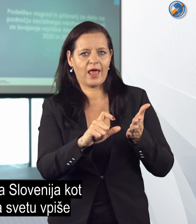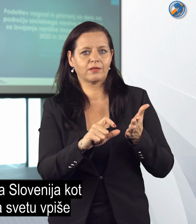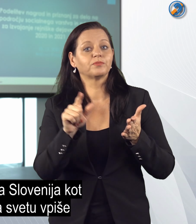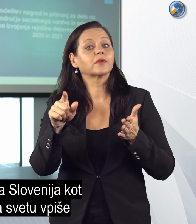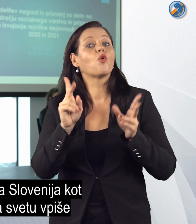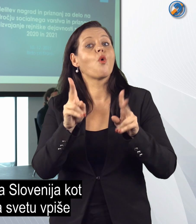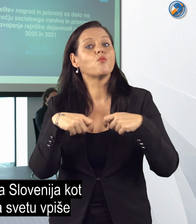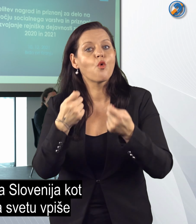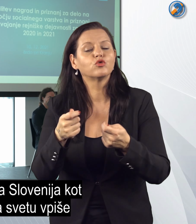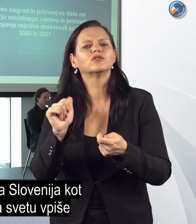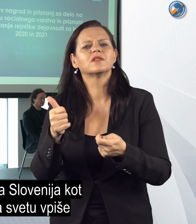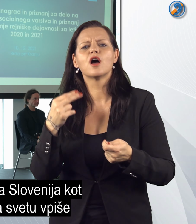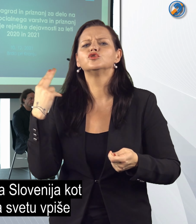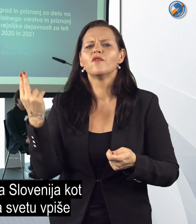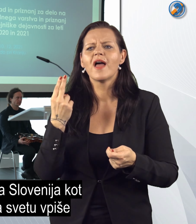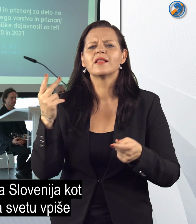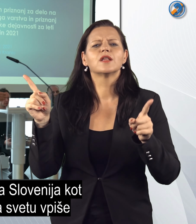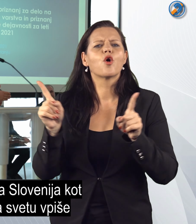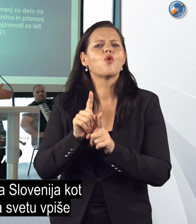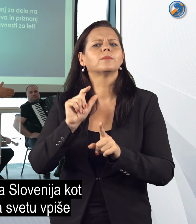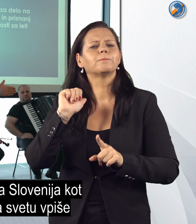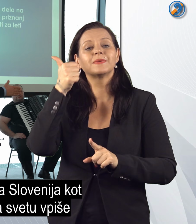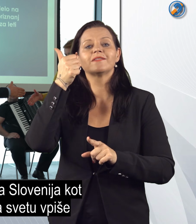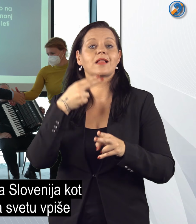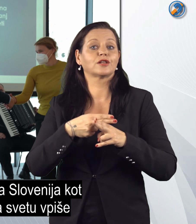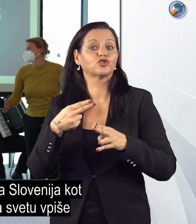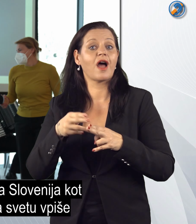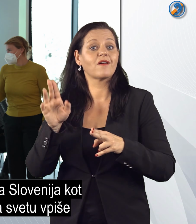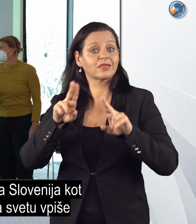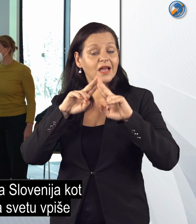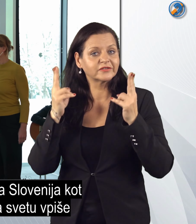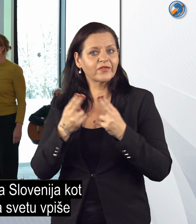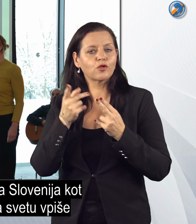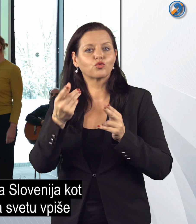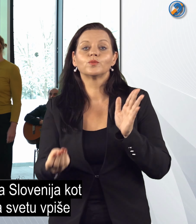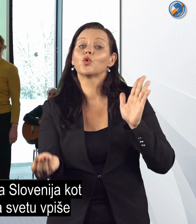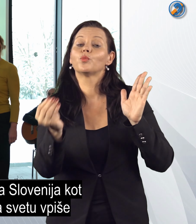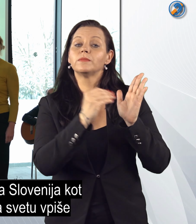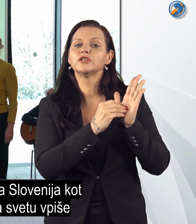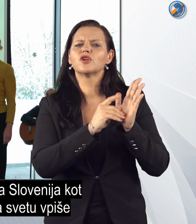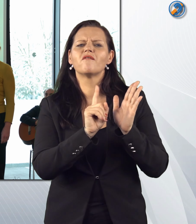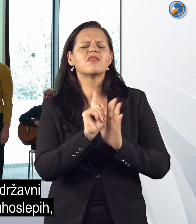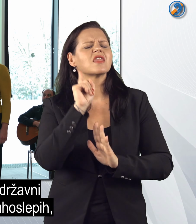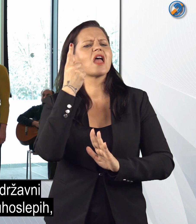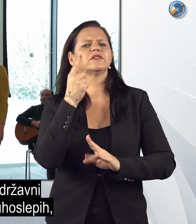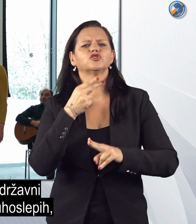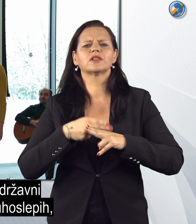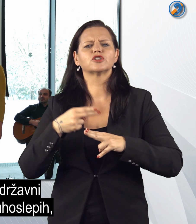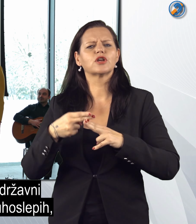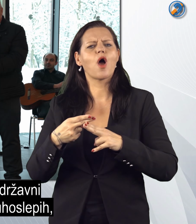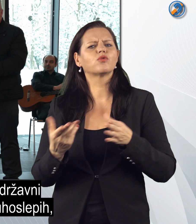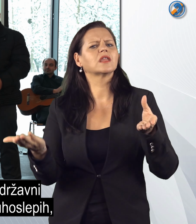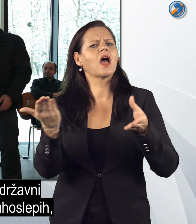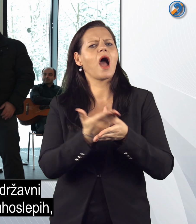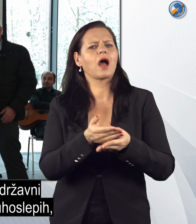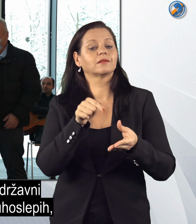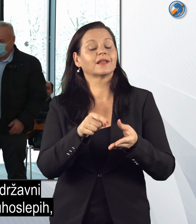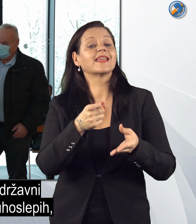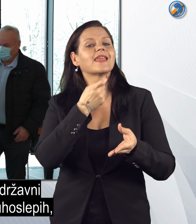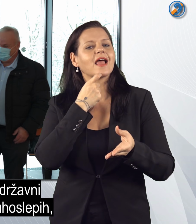Le-ta je omogočil, da Slovenija kot prva država na svetu vpiše v najvišji državni akt jezik